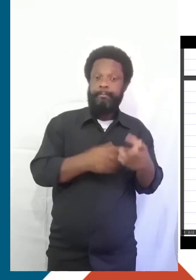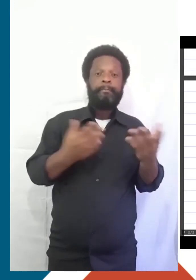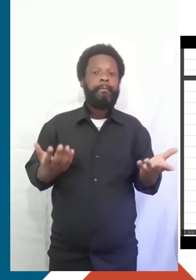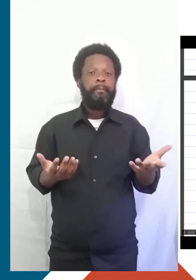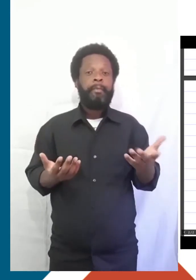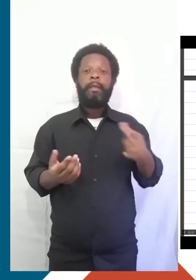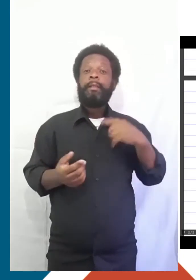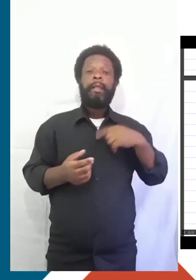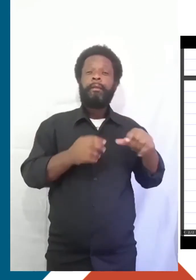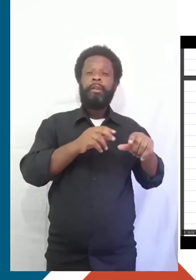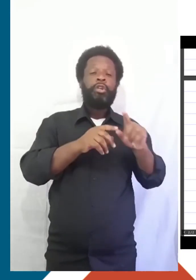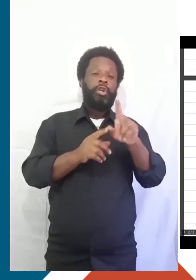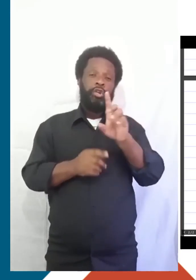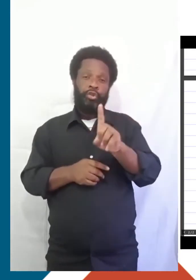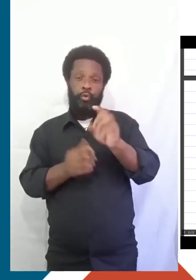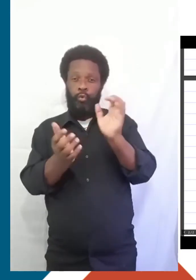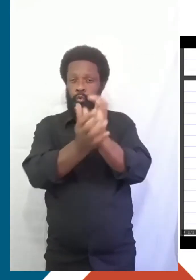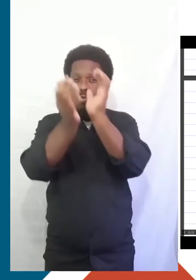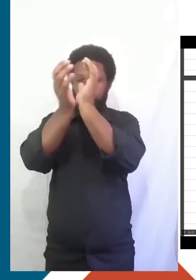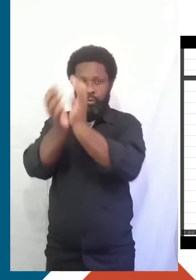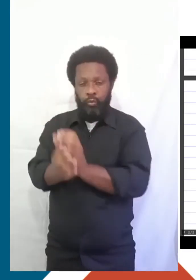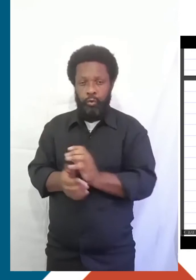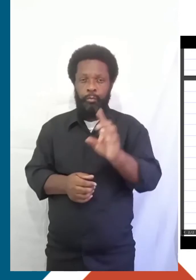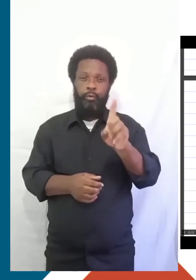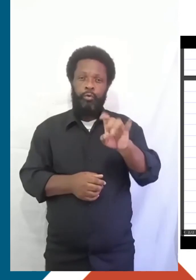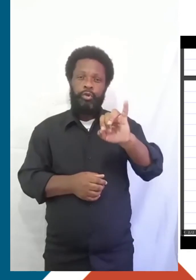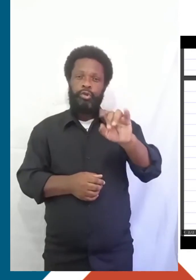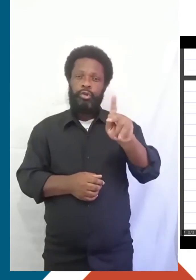positivo. Então, dentre os dipolos,